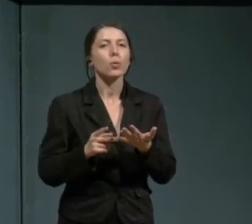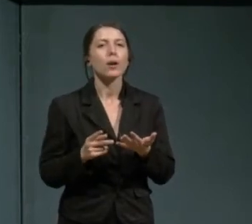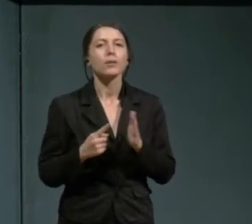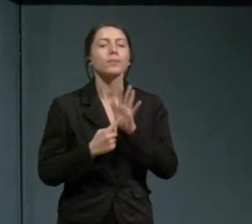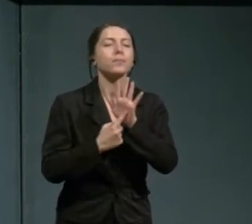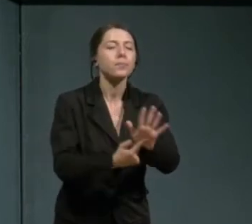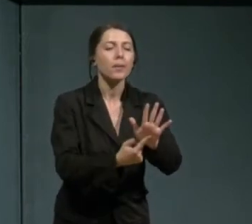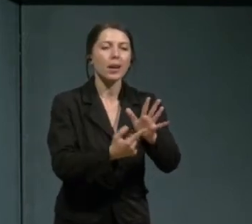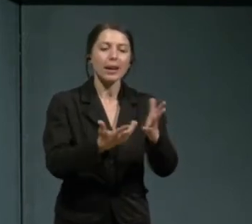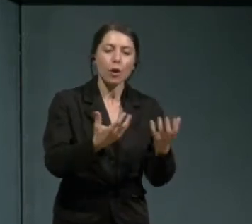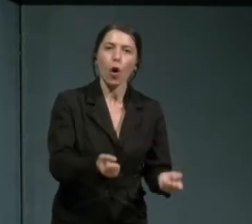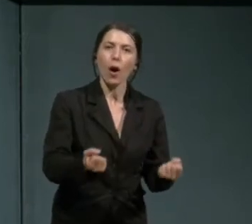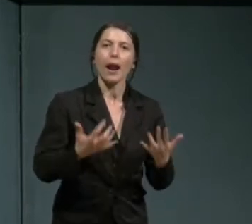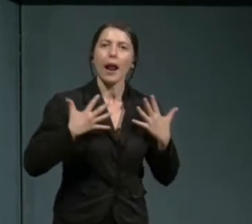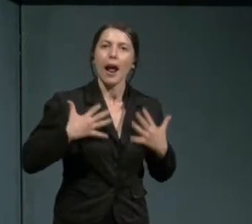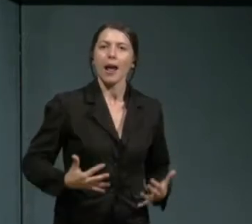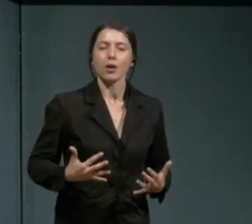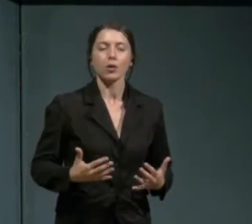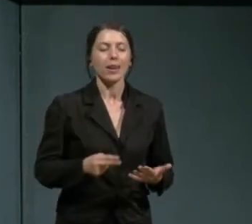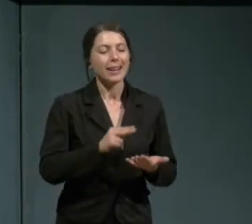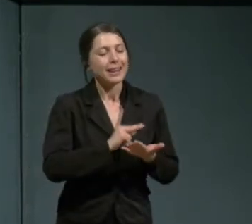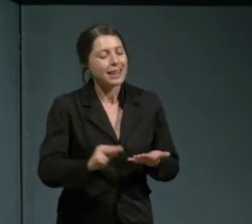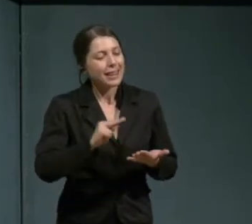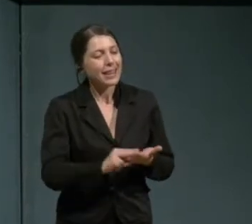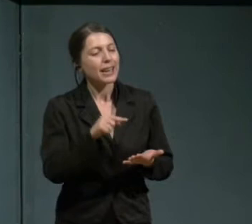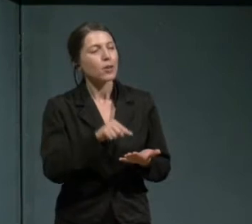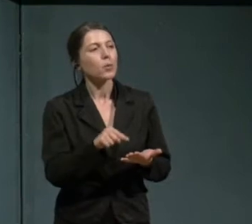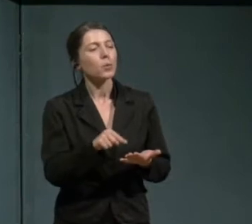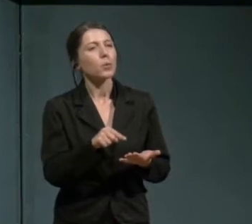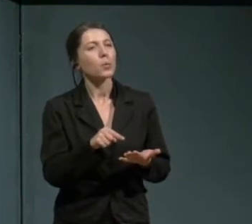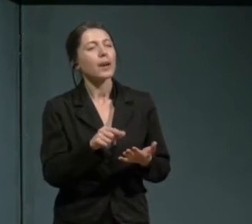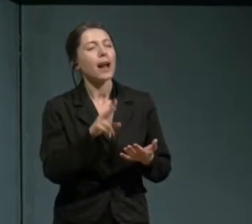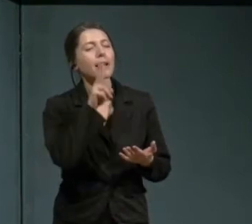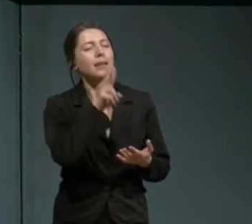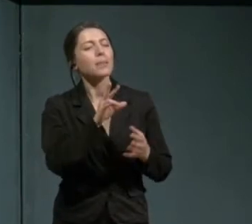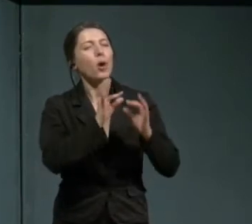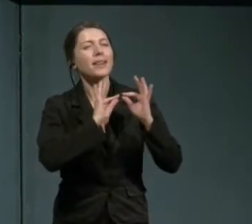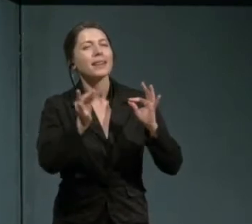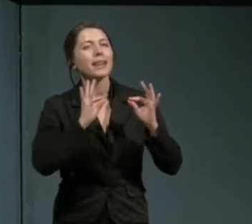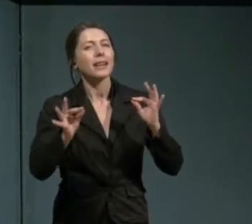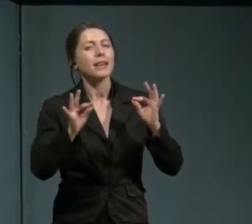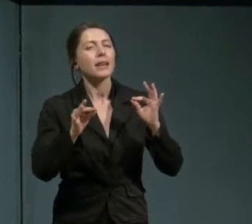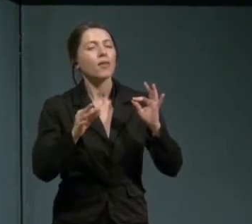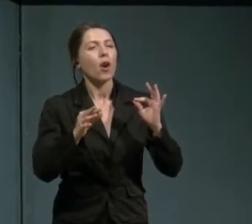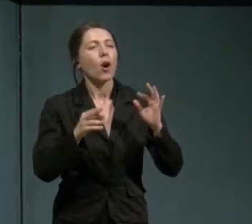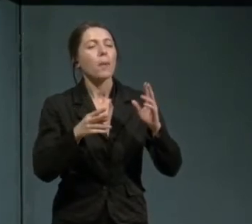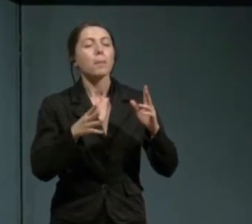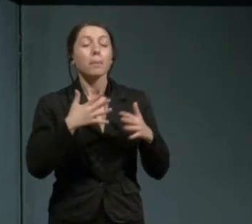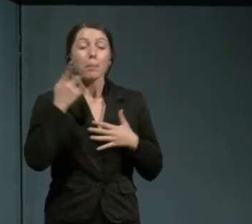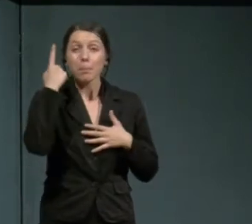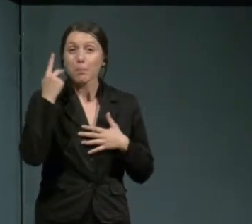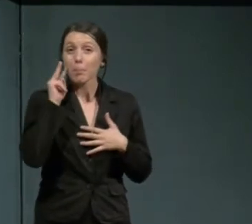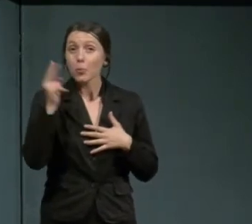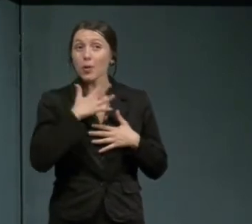fenomenologico è una scrittura descrittiva dove più interessanti almeno per me